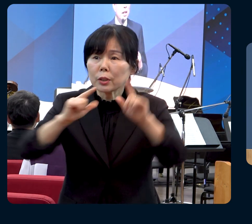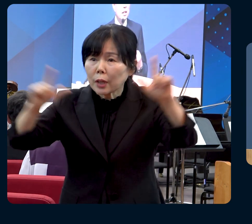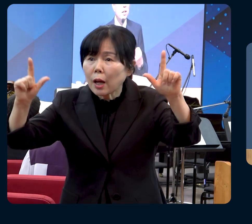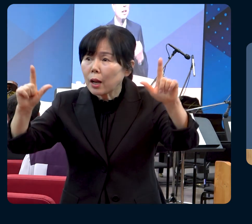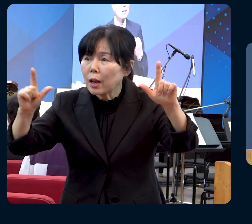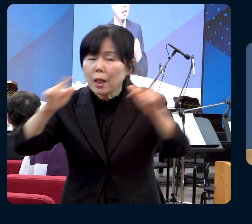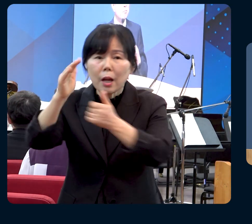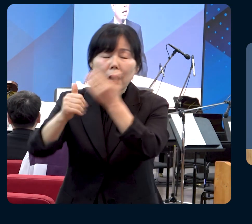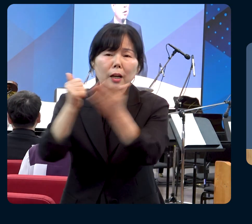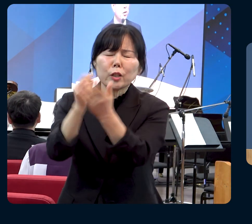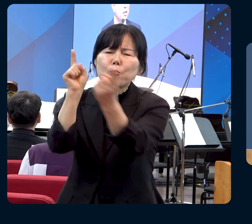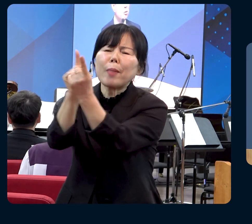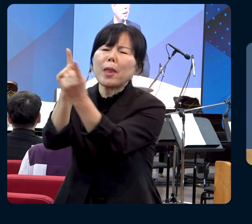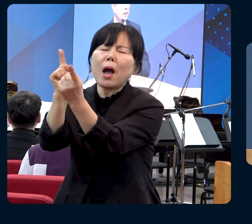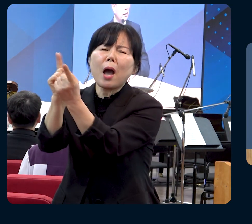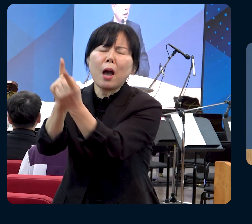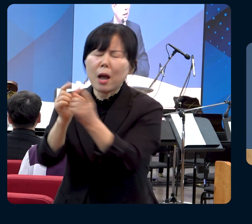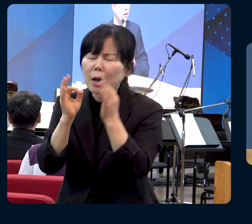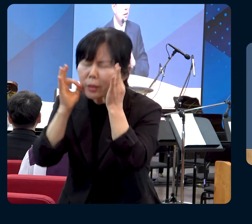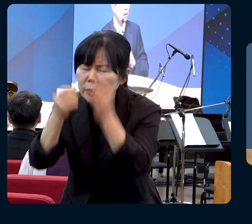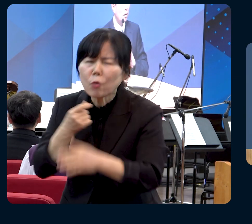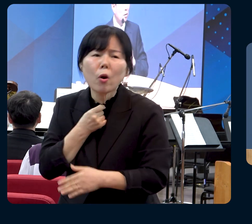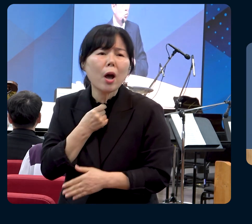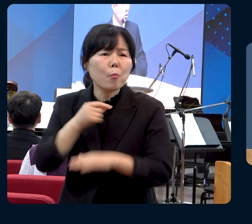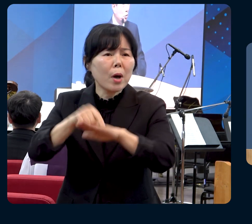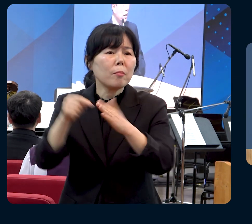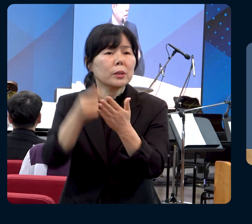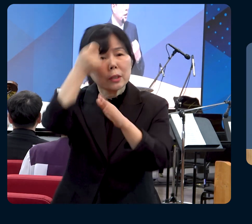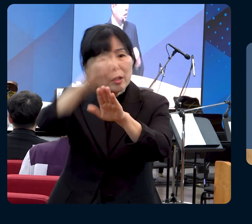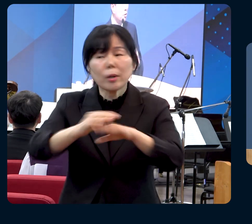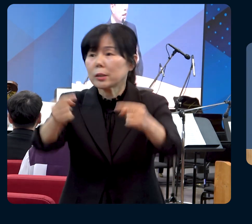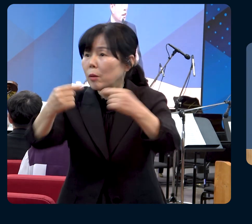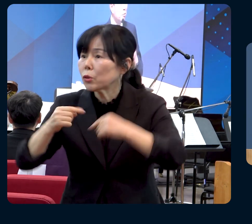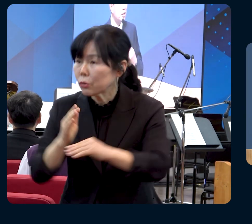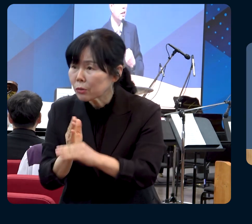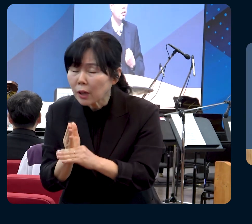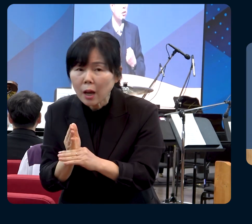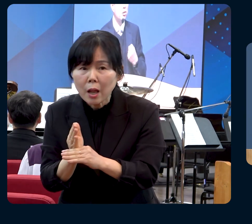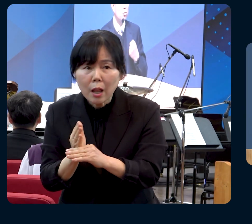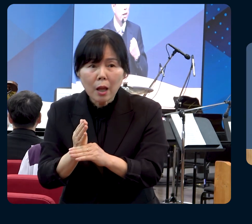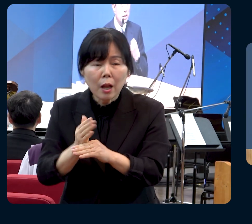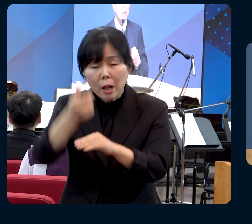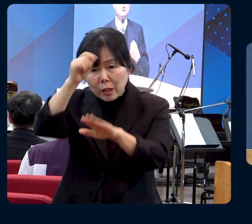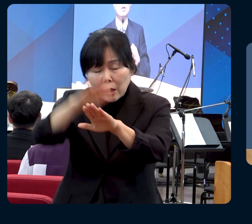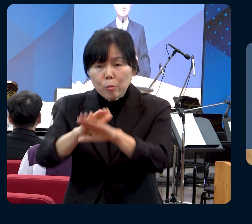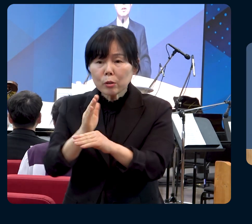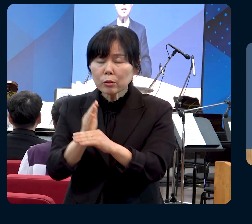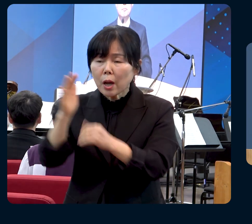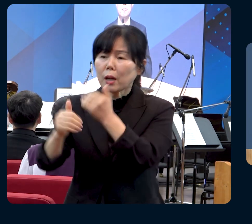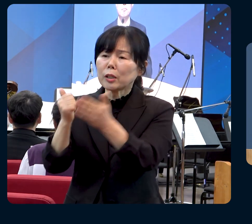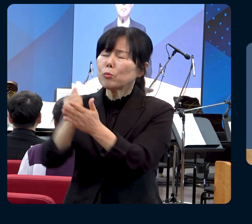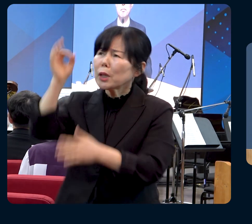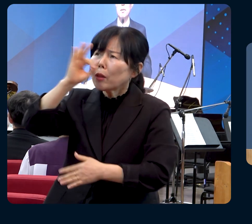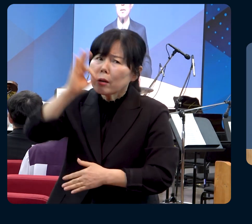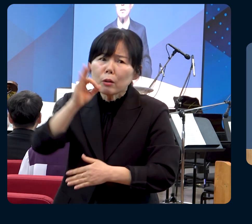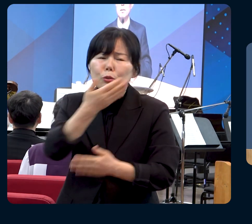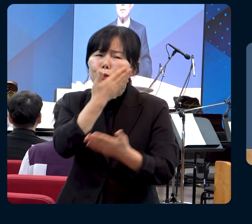하나님 찾아서 하나님 갈망하고 여기까지 왔는데, 물론 우리가 예배 드리면서 하나님을 찾는 것은 굉장히 중요합니다.